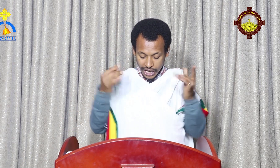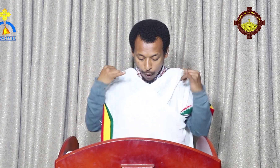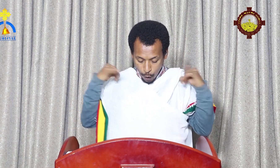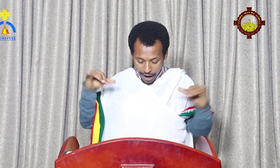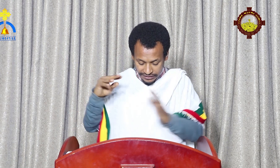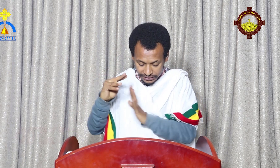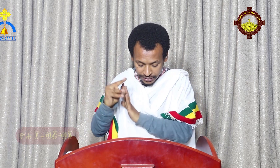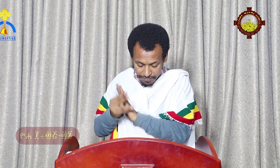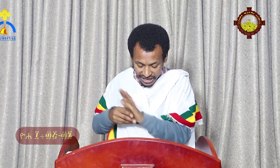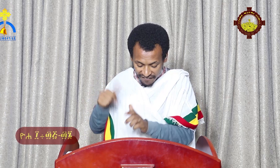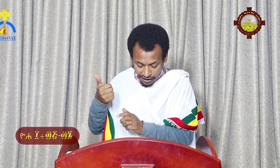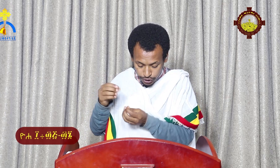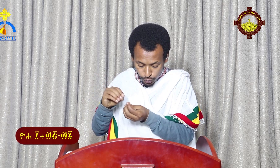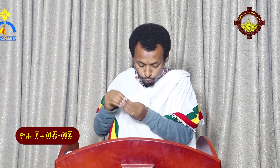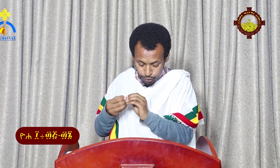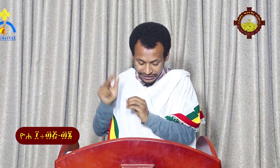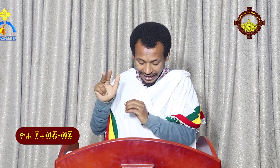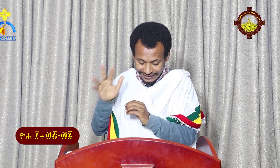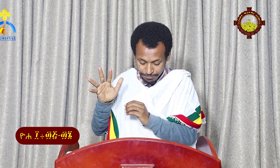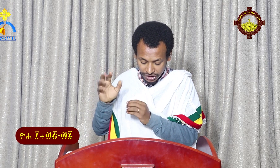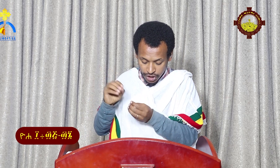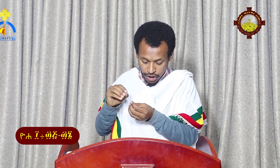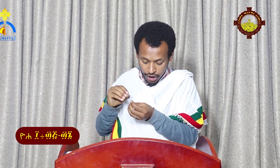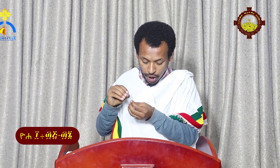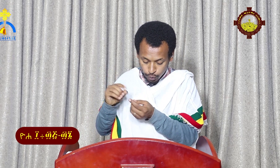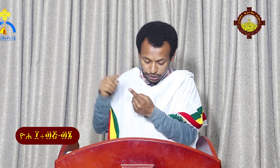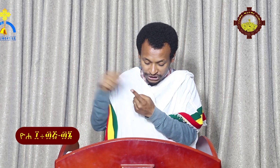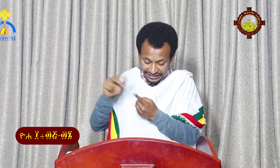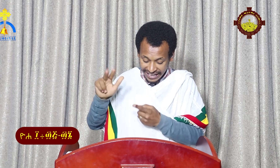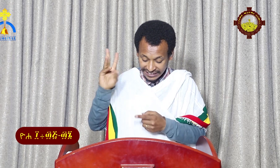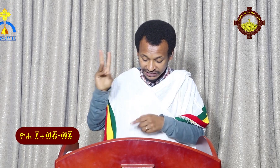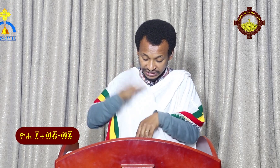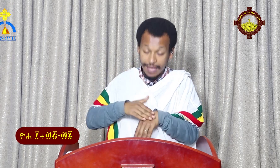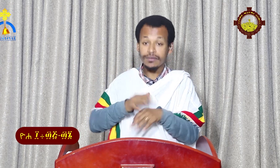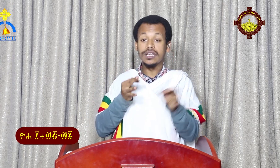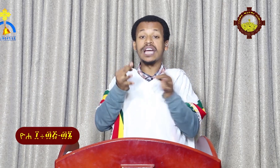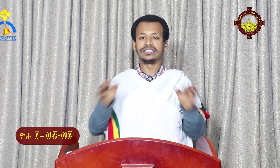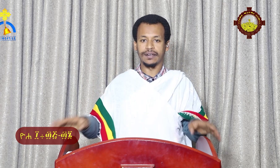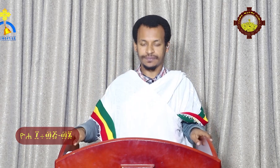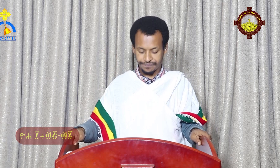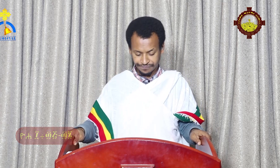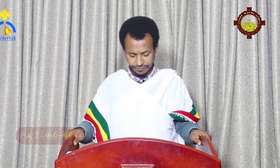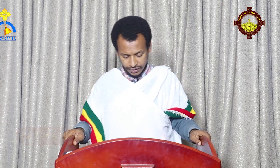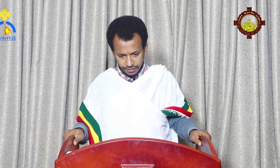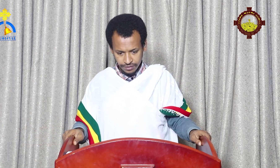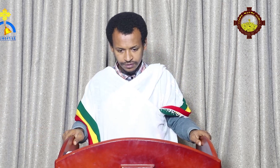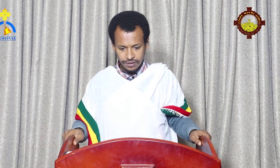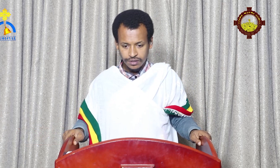ወንጌላዊ ዮሐንስ ምዕራፍ 10 ቁጥር 35 እስከ 36 ላይ ይገልጻል።